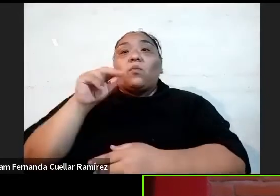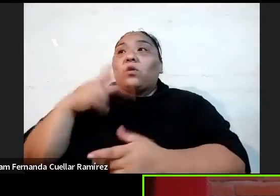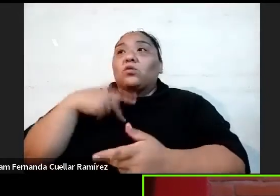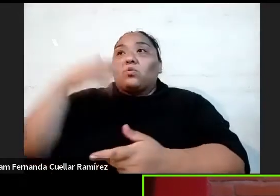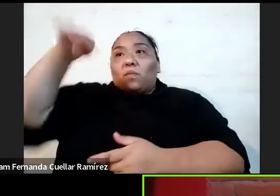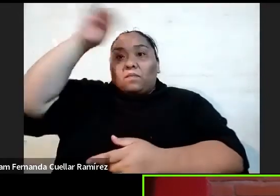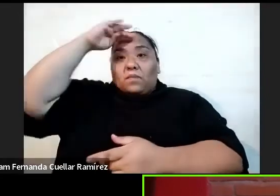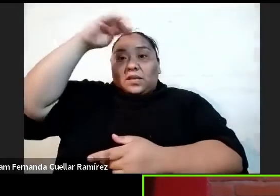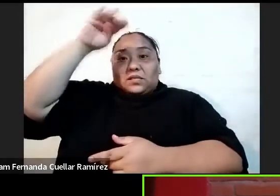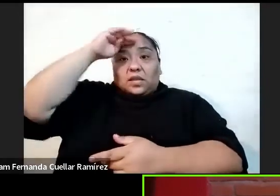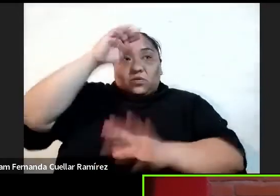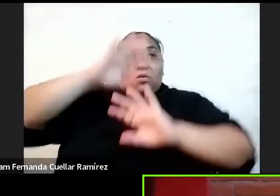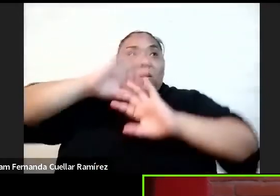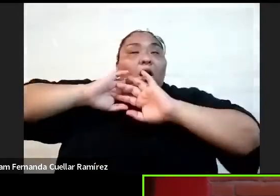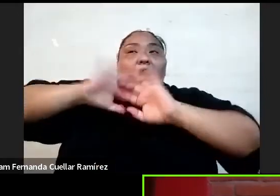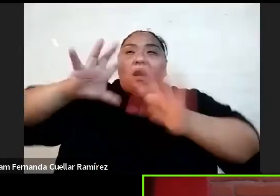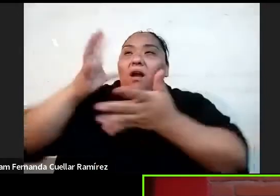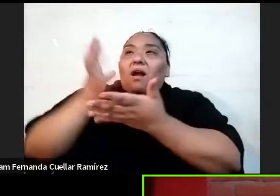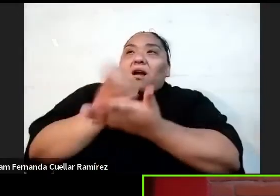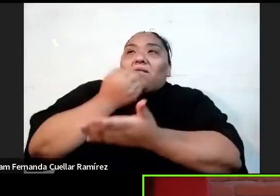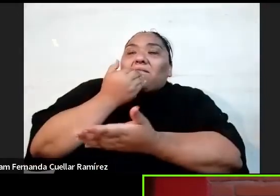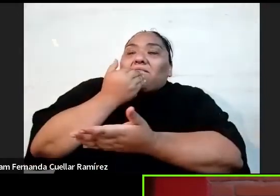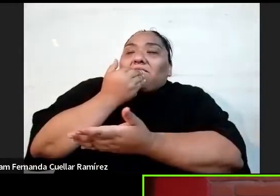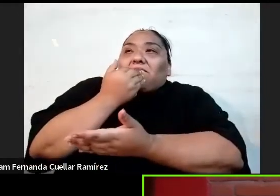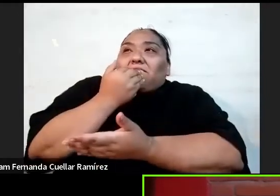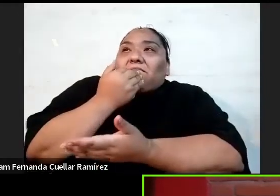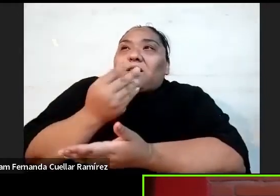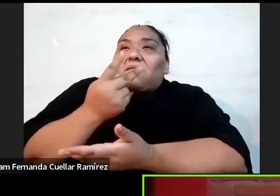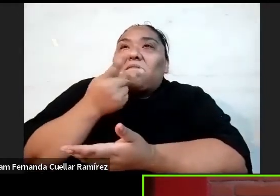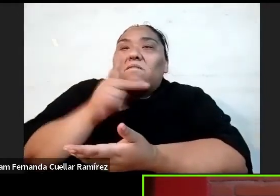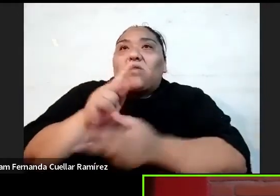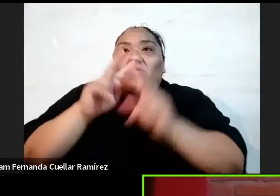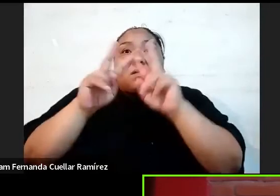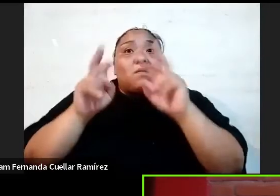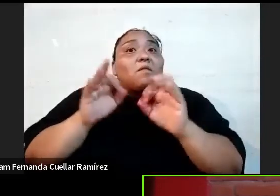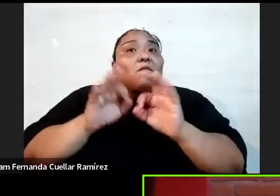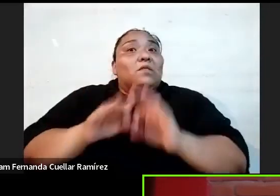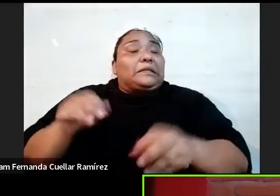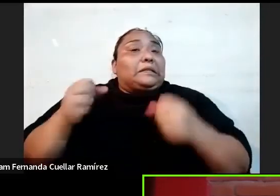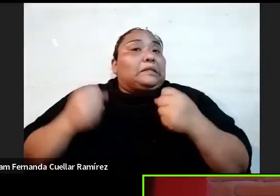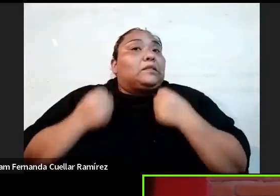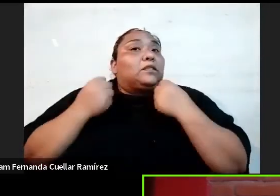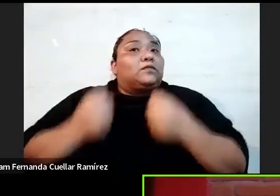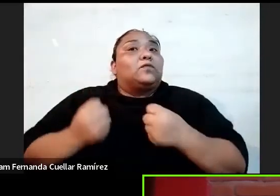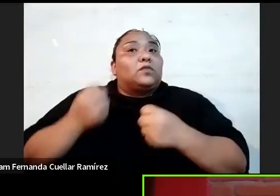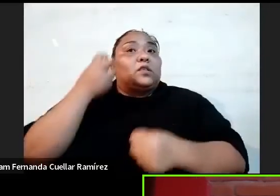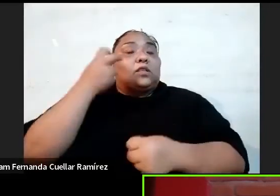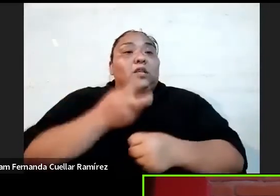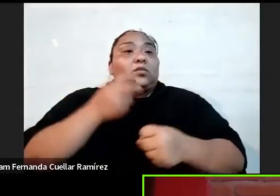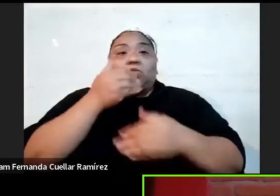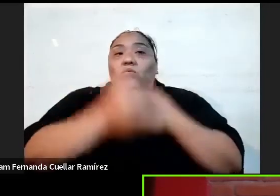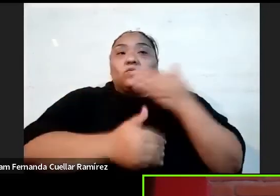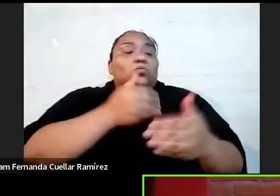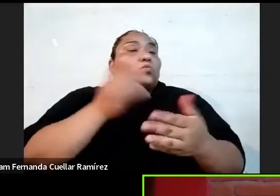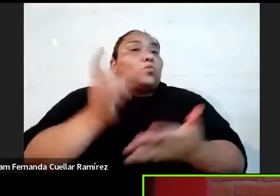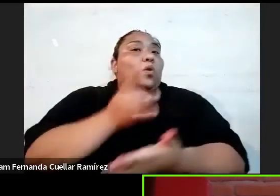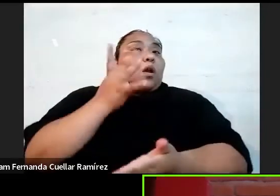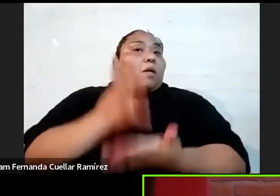llegué hasta aquí. Y esto solamente es un paso y no me define no me define un